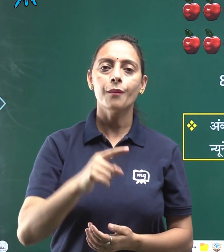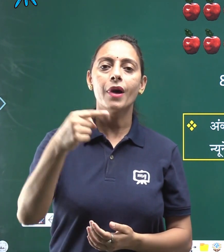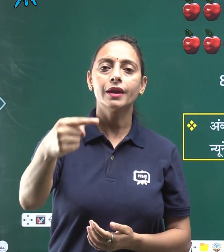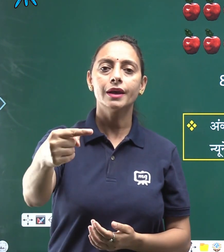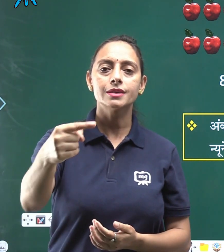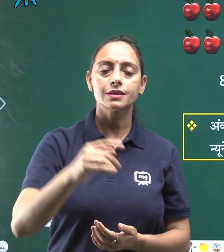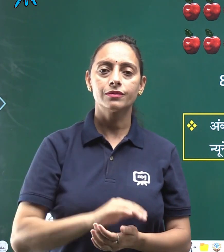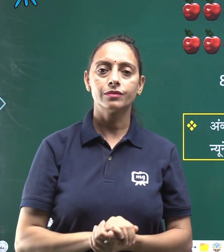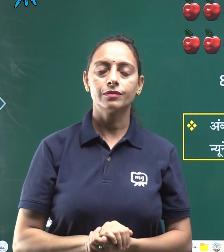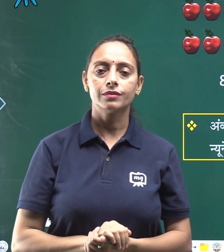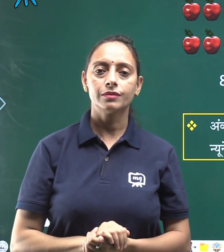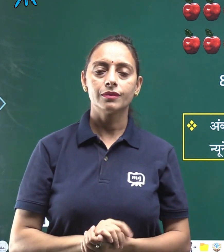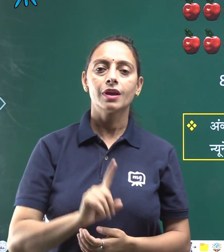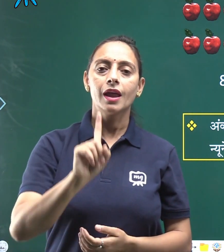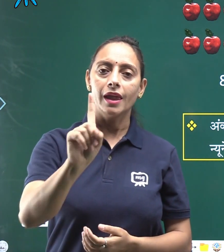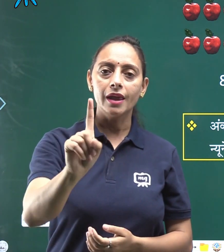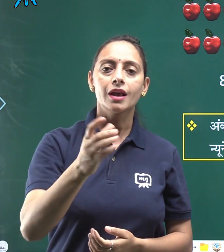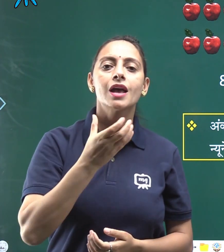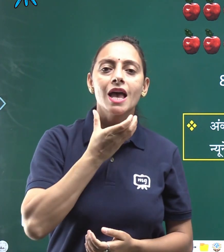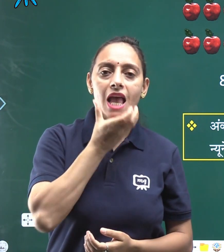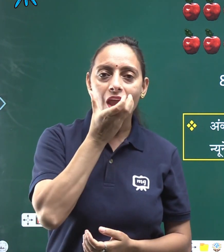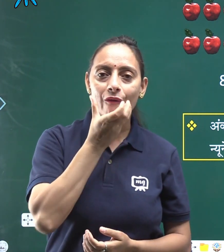माइनस एक सेब।